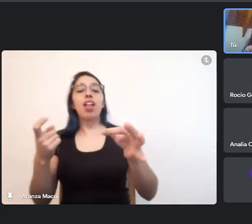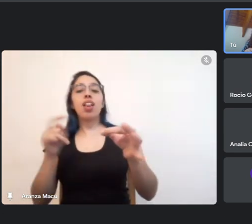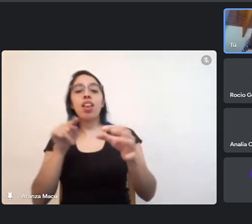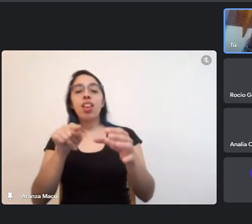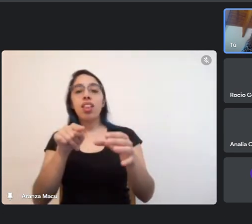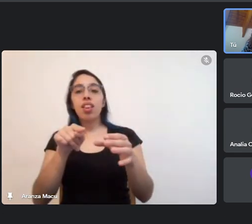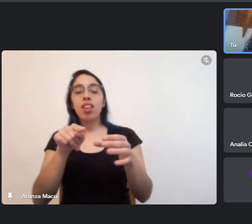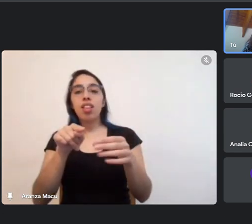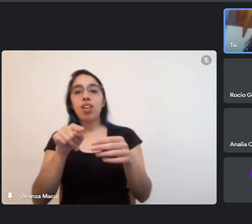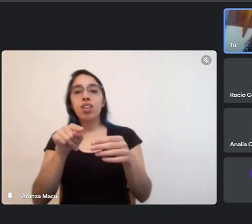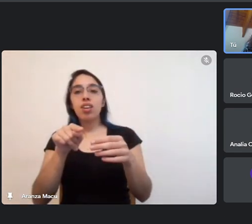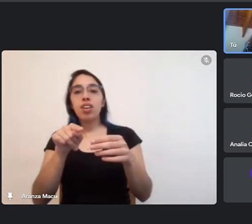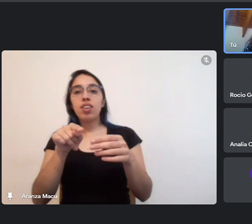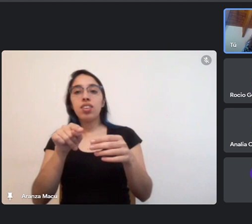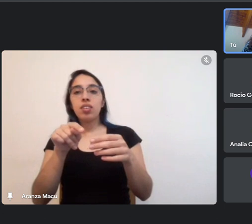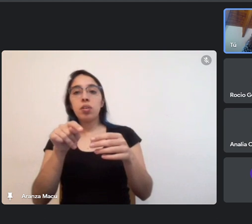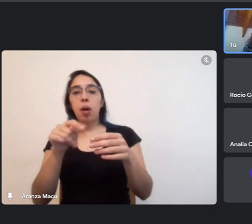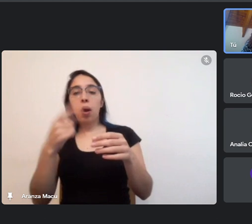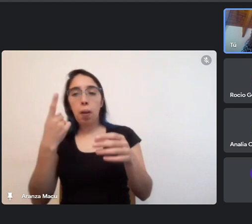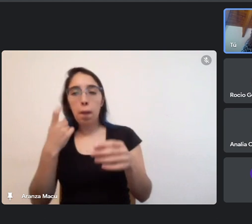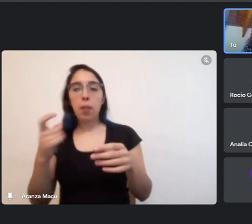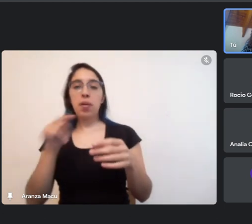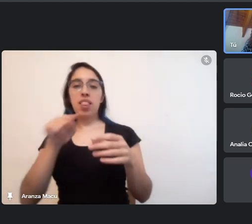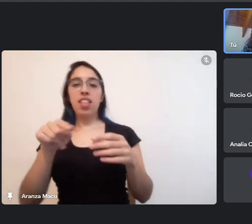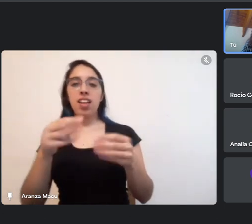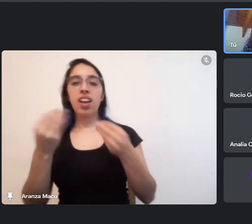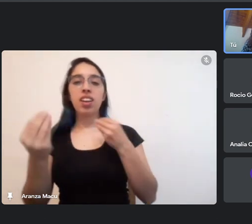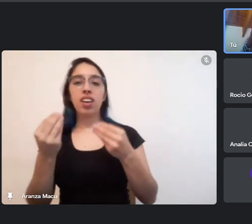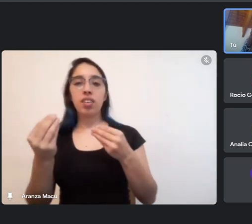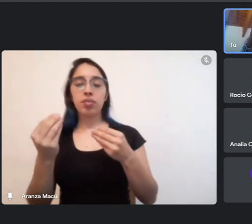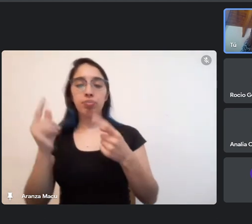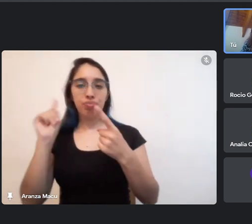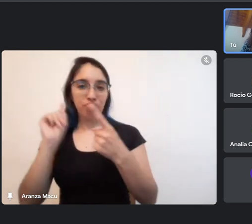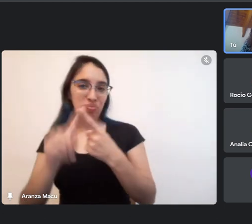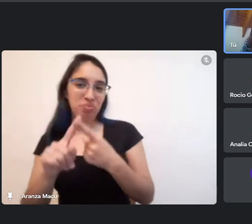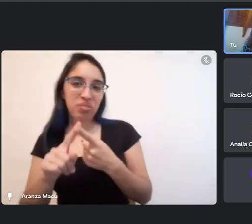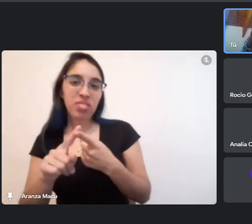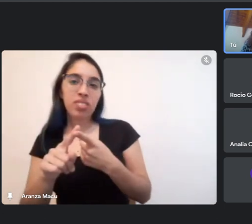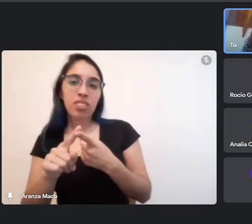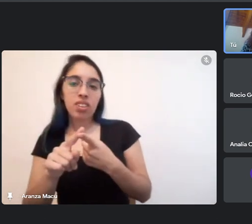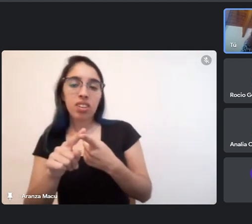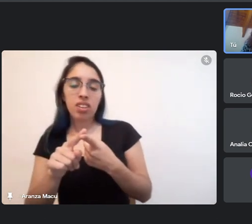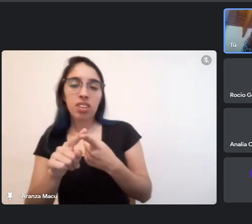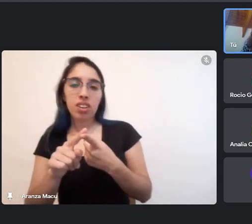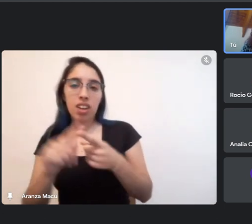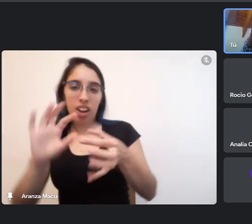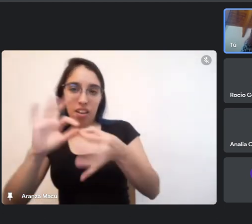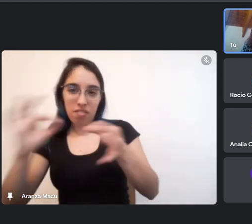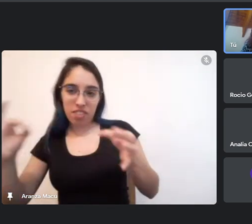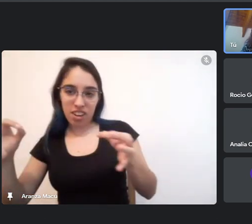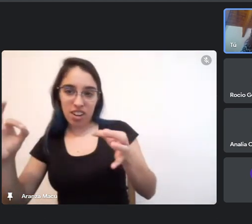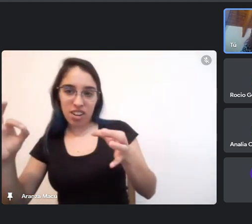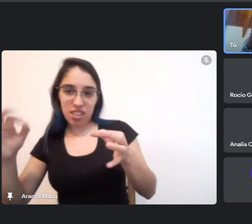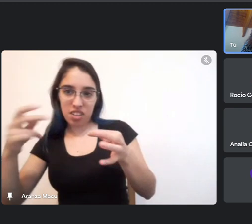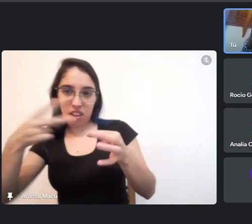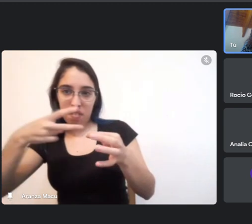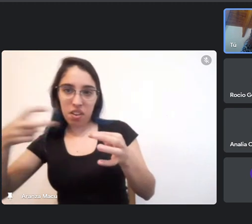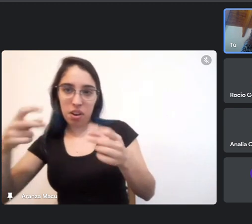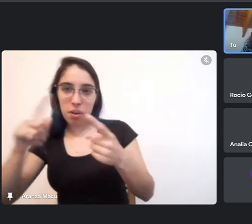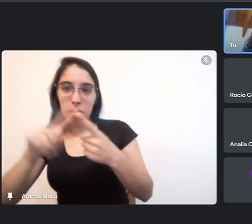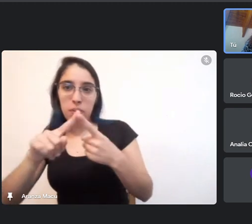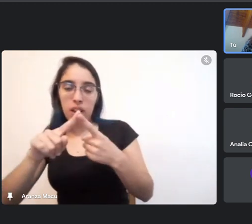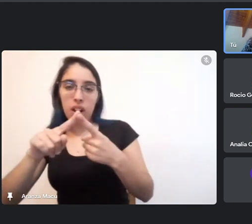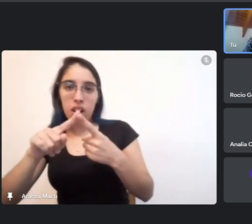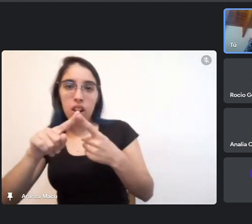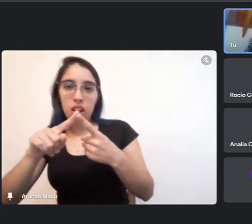datos sobre esa oración. Uno, que la frase verbal va a ser compuesta, que va a haber otro verbo más, que lo tengo